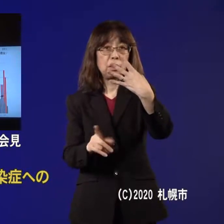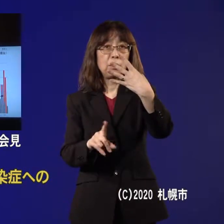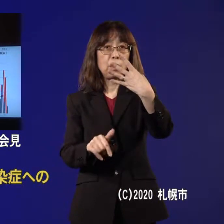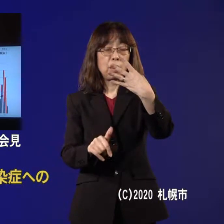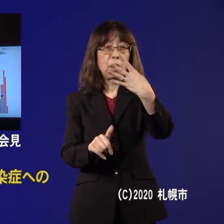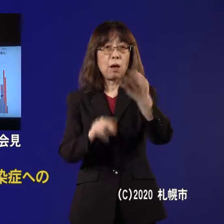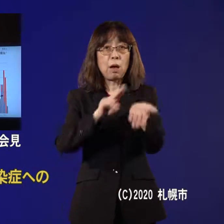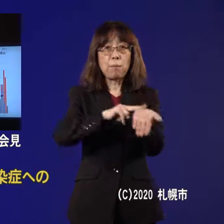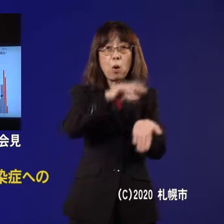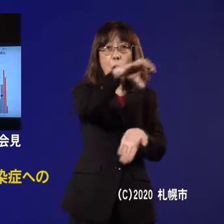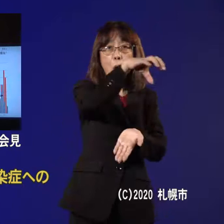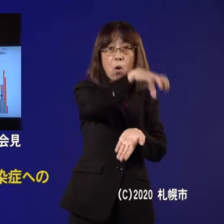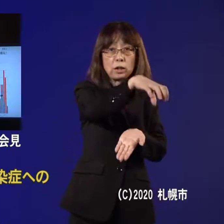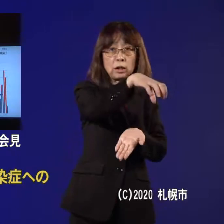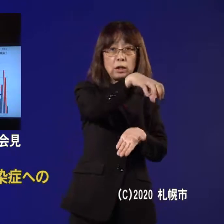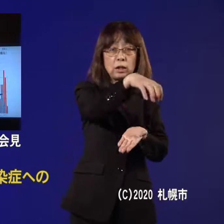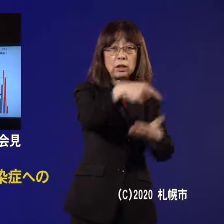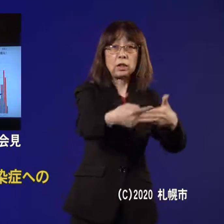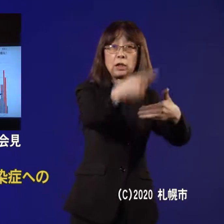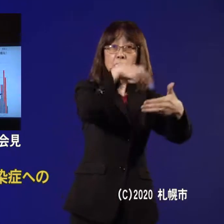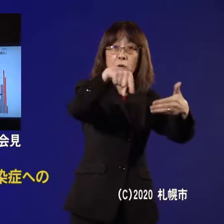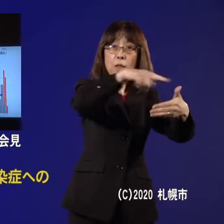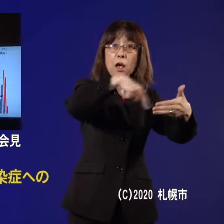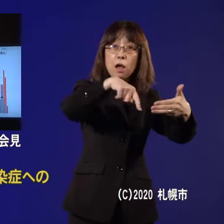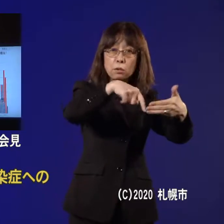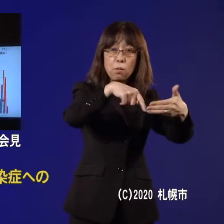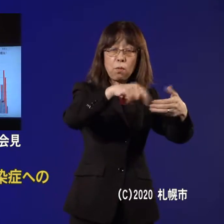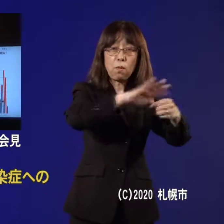病院での院内感染ということで、